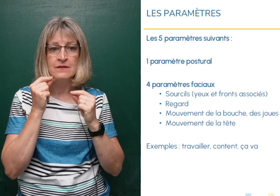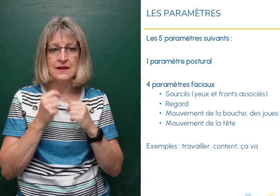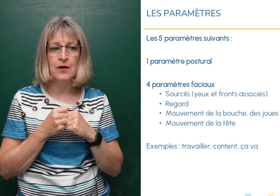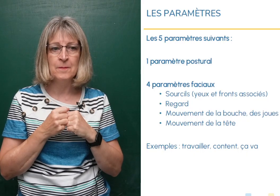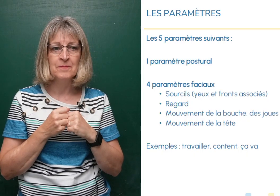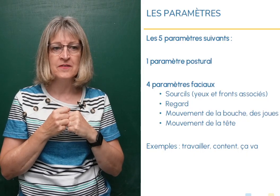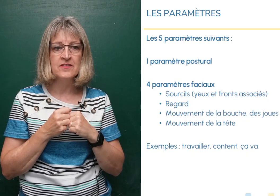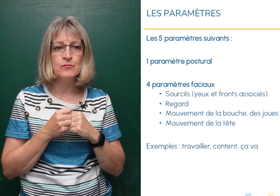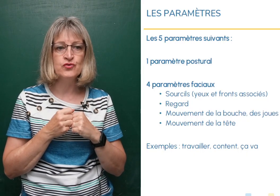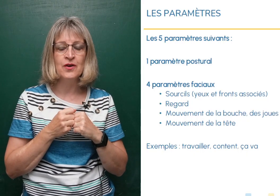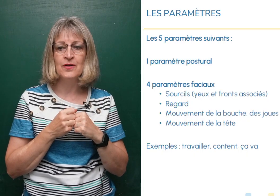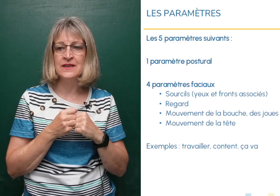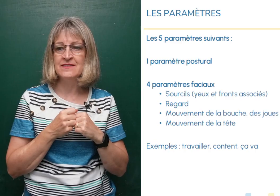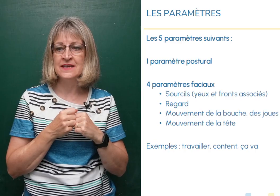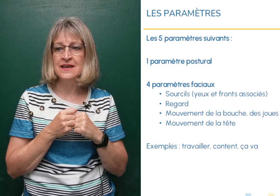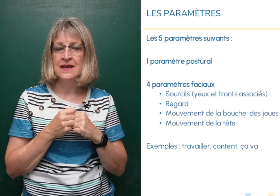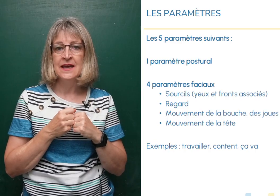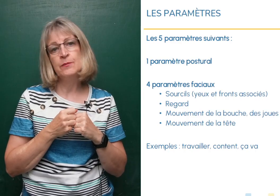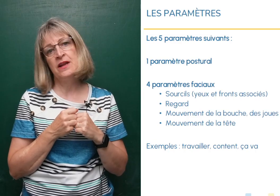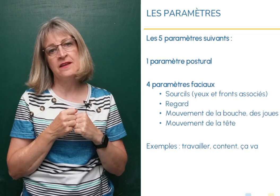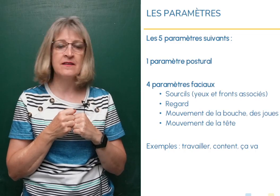D'accord? Ça bouge en langue des signes. Et puis la tête.